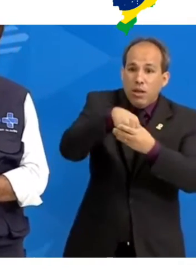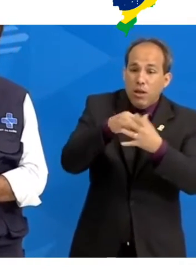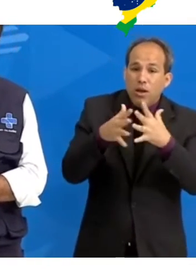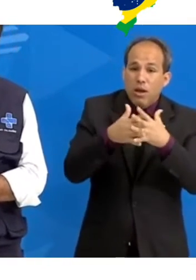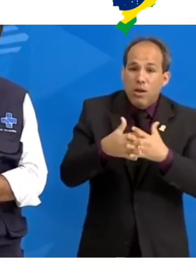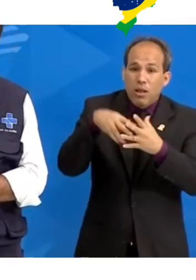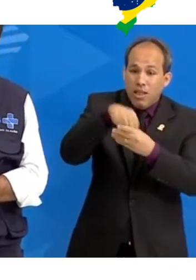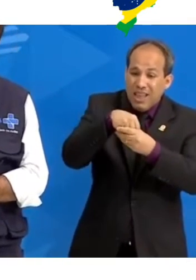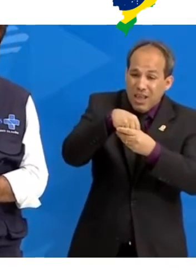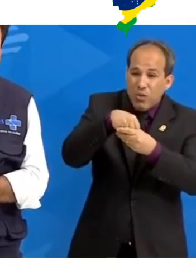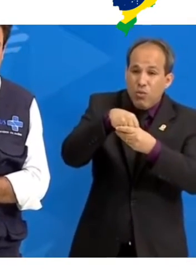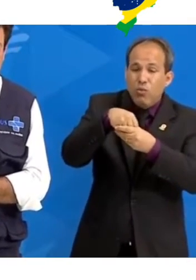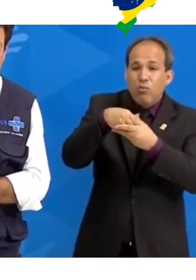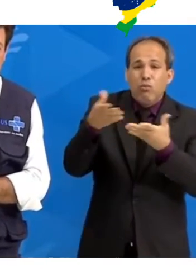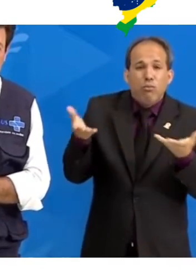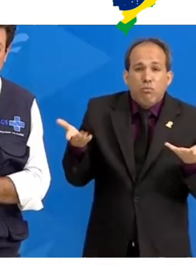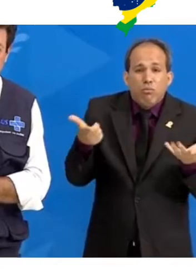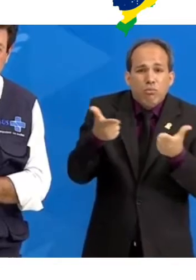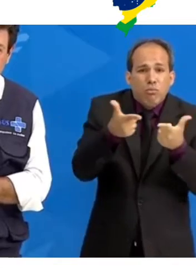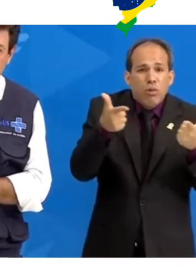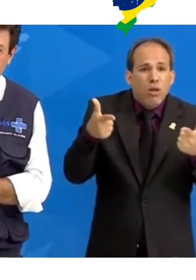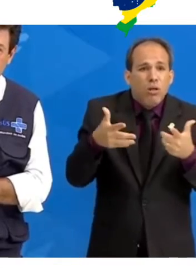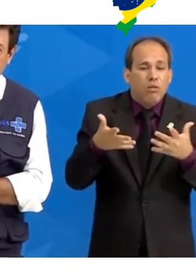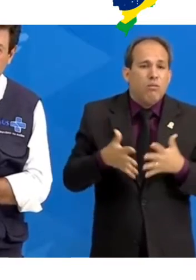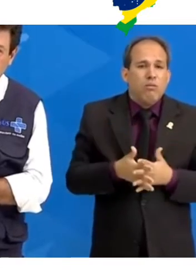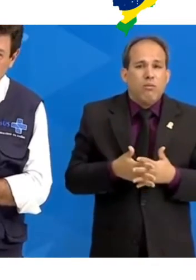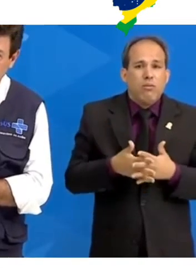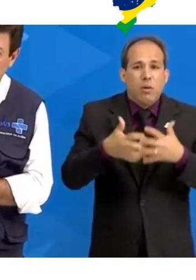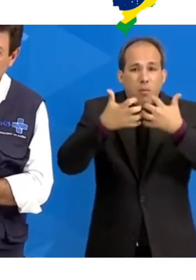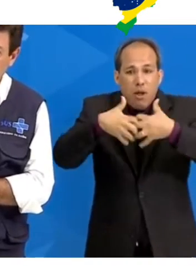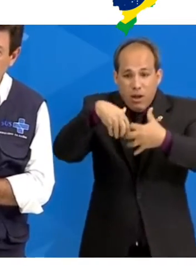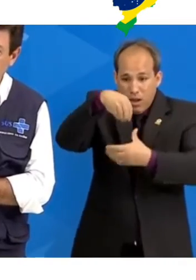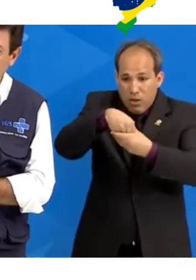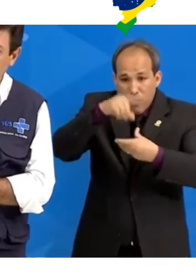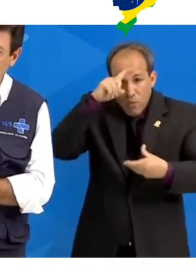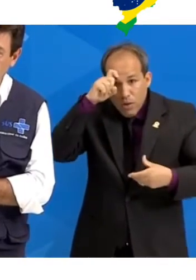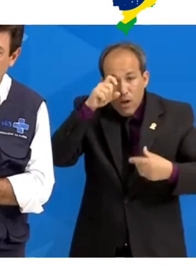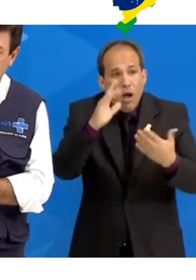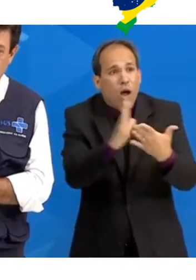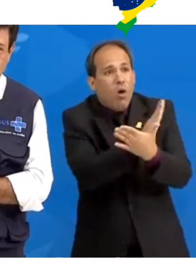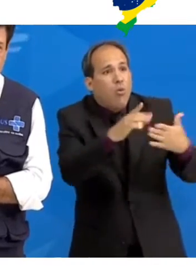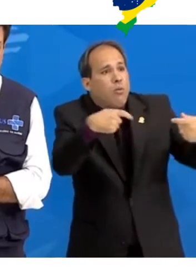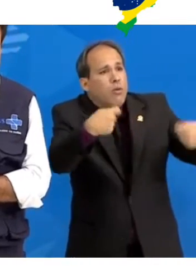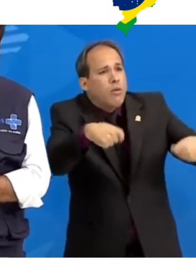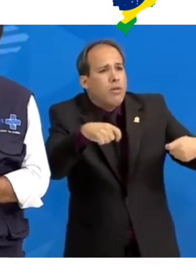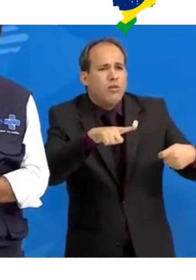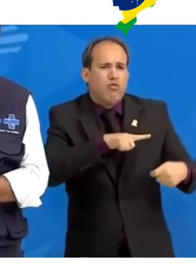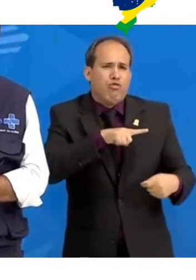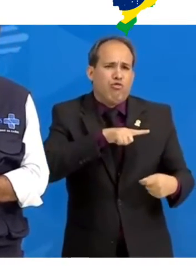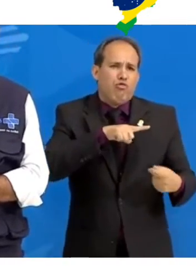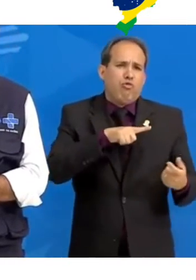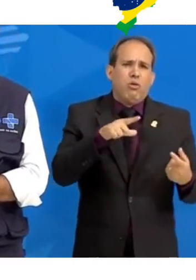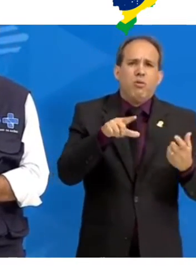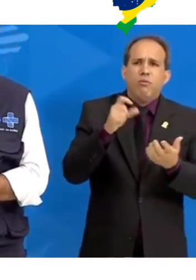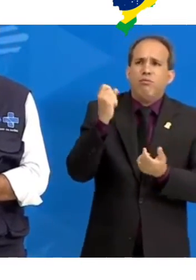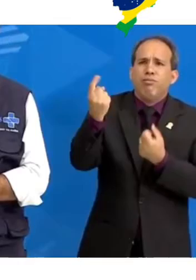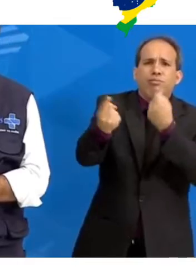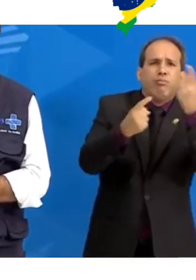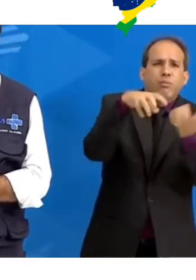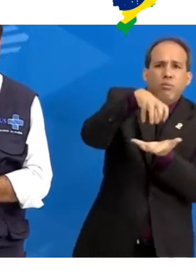insumo, necessidades prementes que temos no dia a dia de unidades de saúde, de unidades